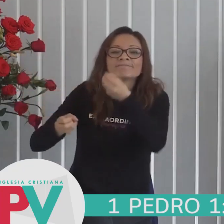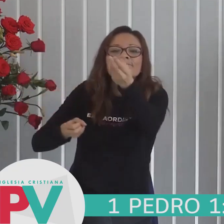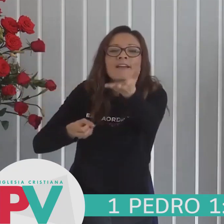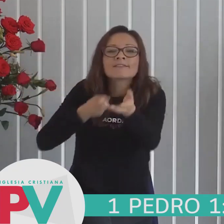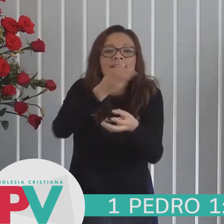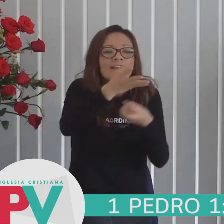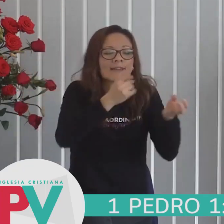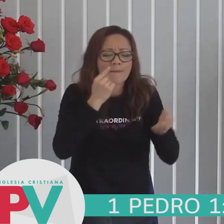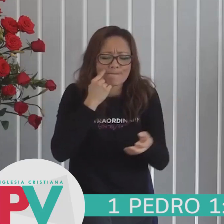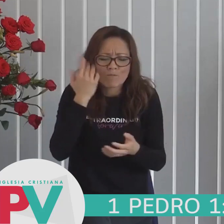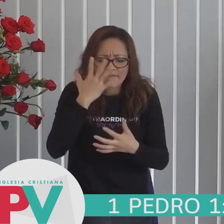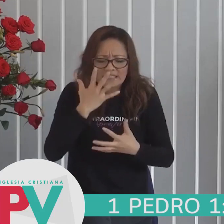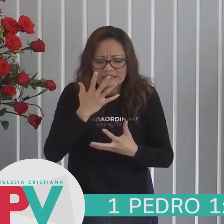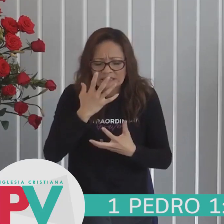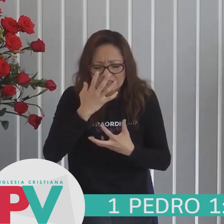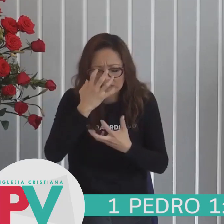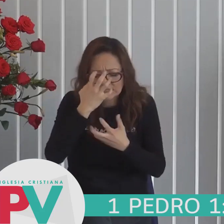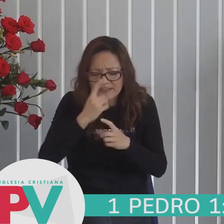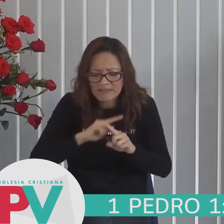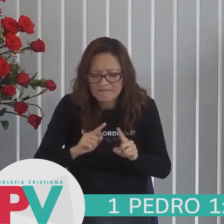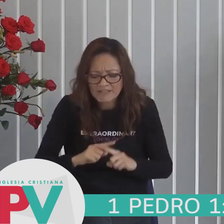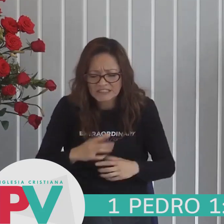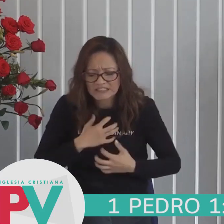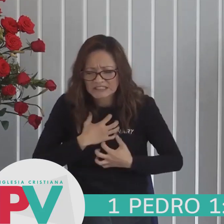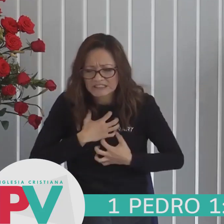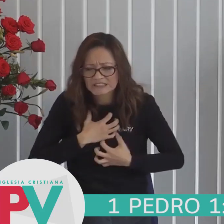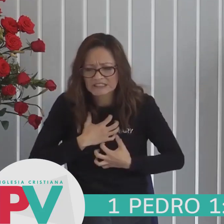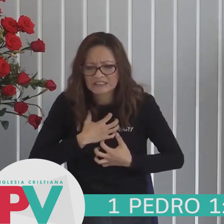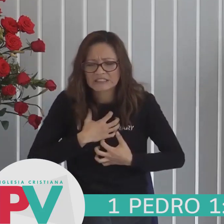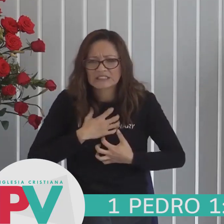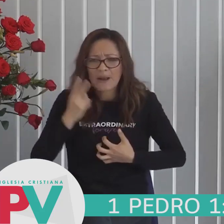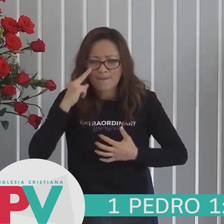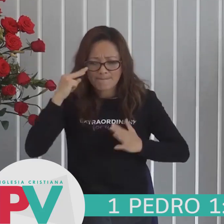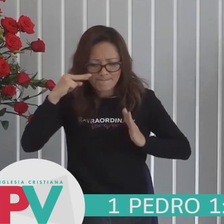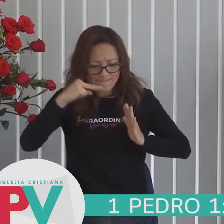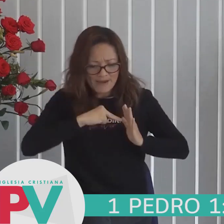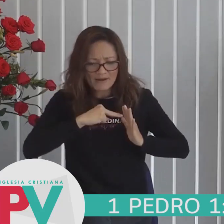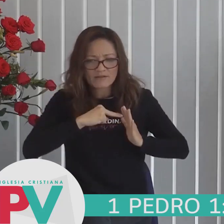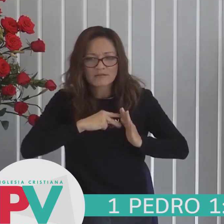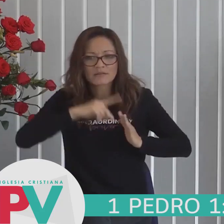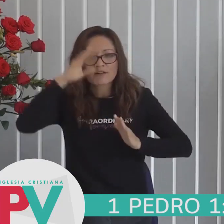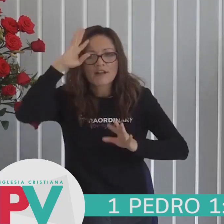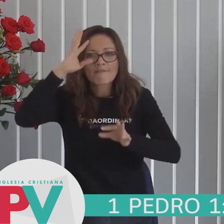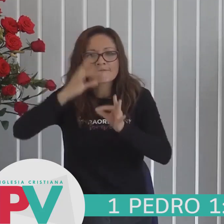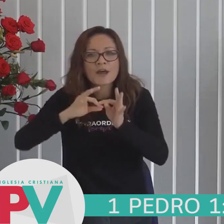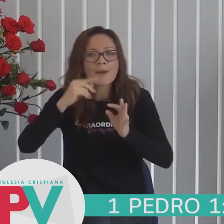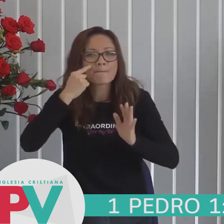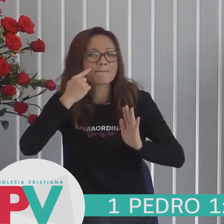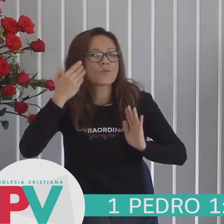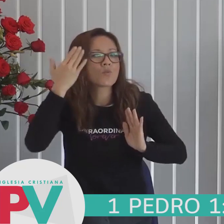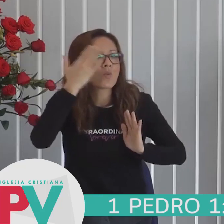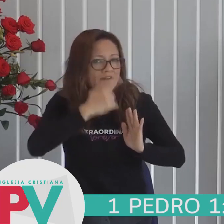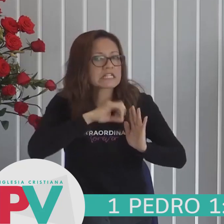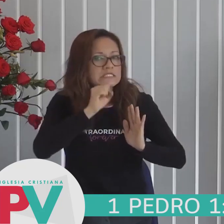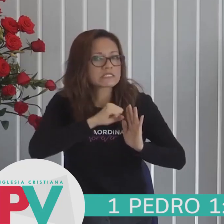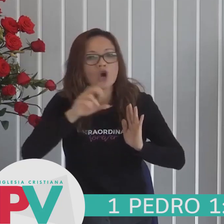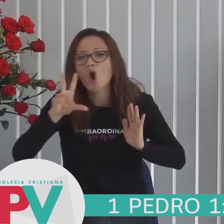Tengas que ser afligidos en diversas pruebas para que sometida a prueba, ¿qué? ¿A prueba